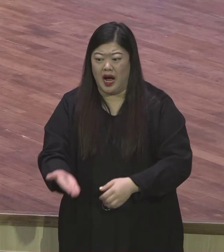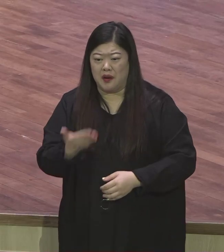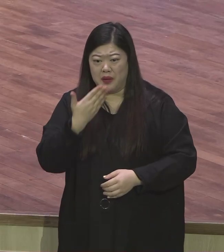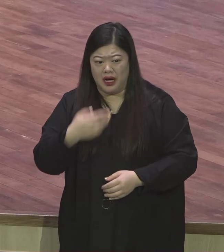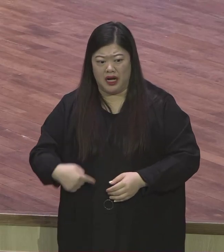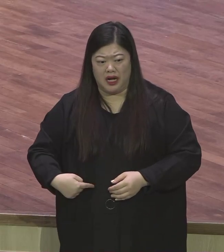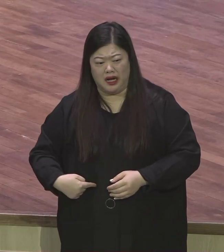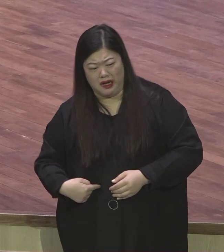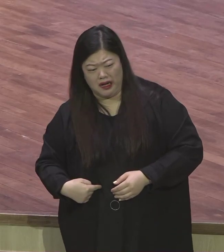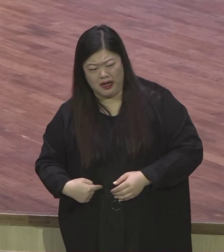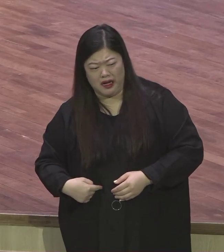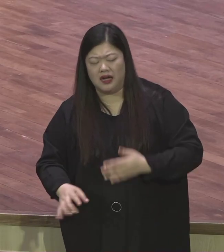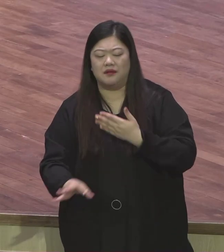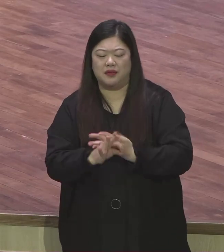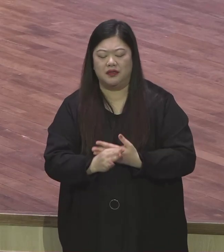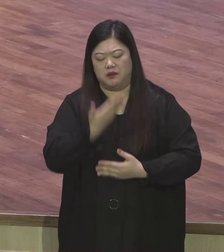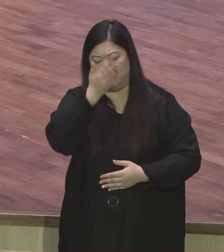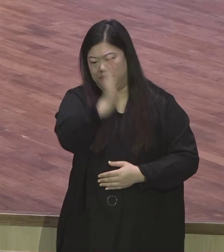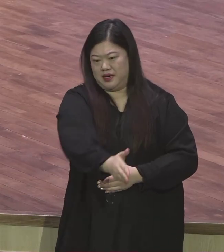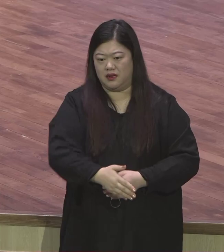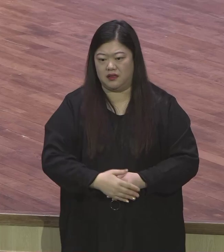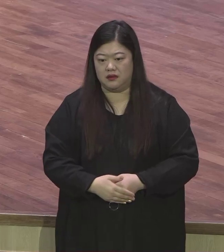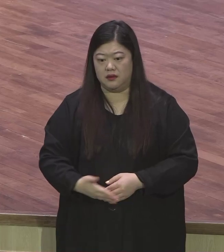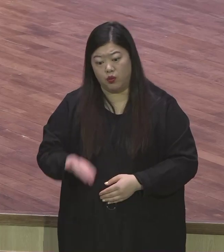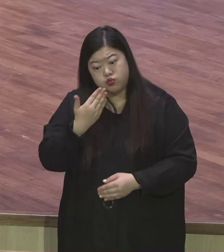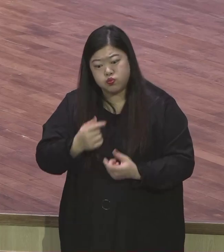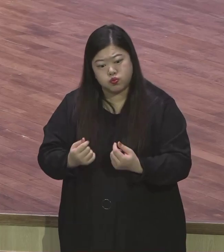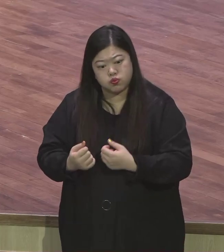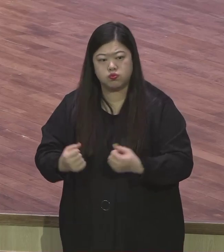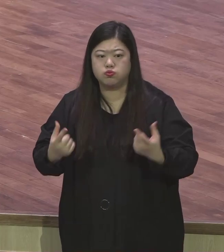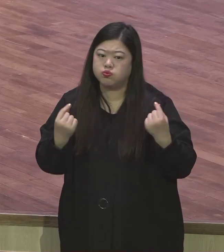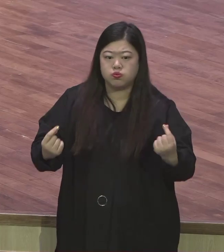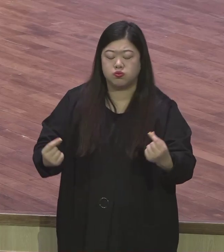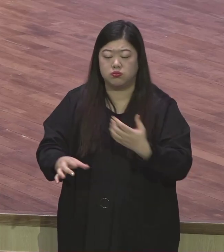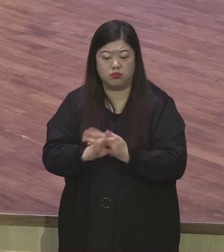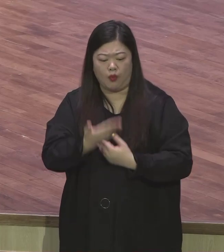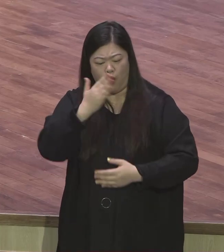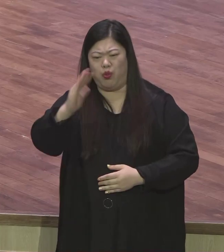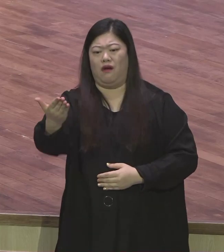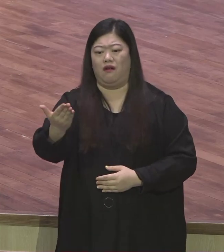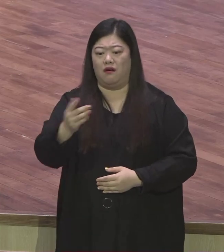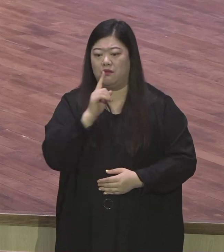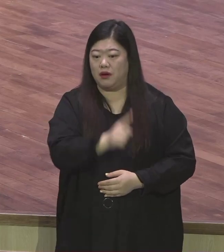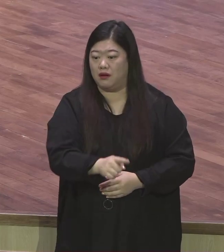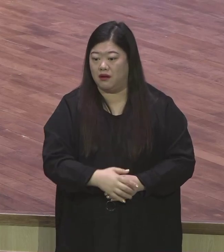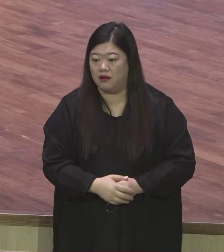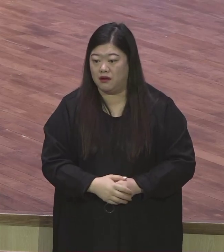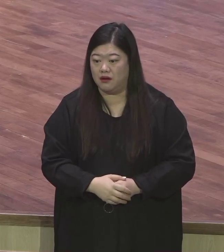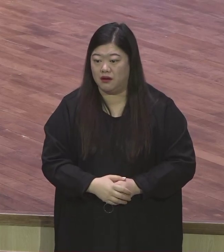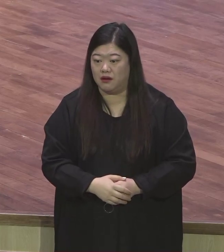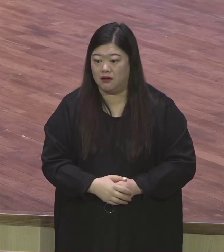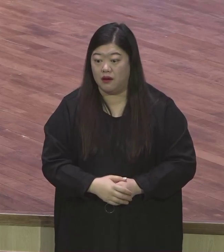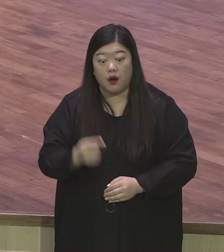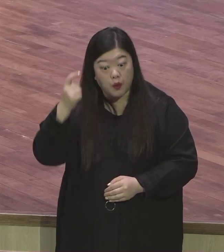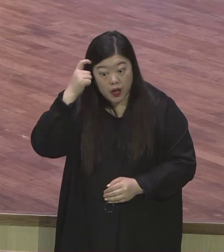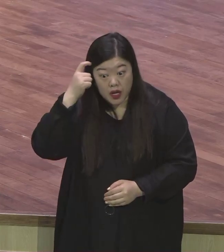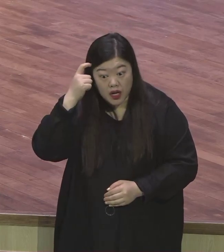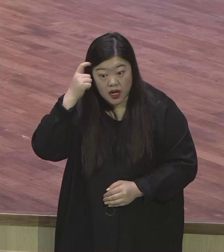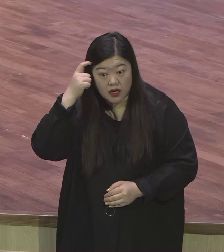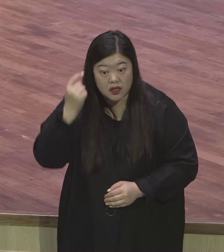그 유익과 덕을 세우는 것이 중요하다는 지적을 했습니다. 그리고 그 모든 행위의 궁극적인